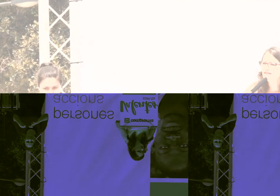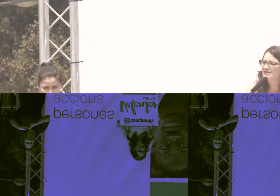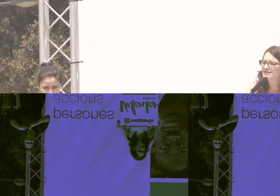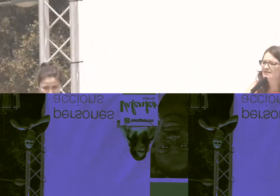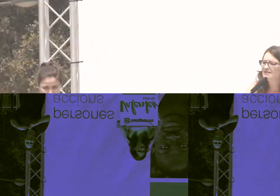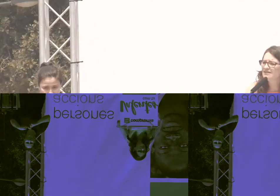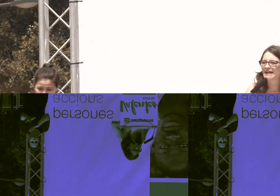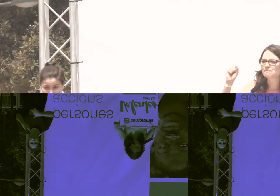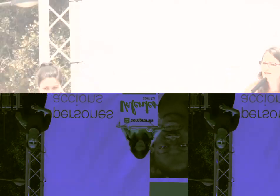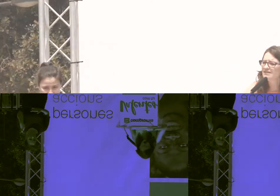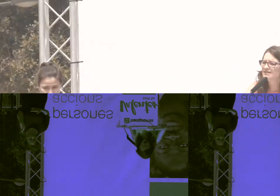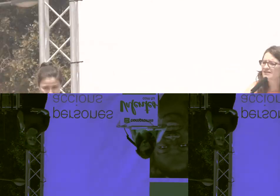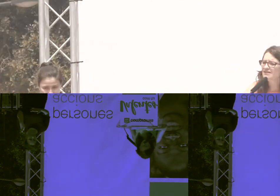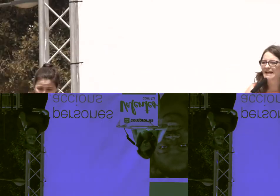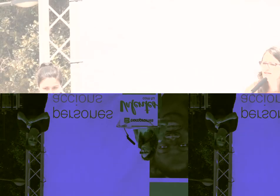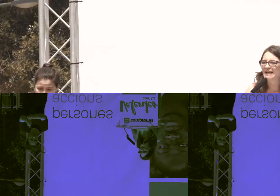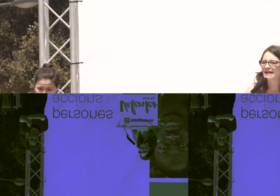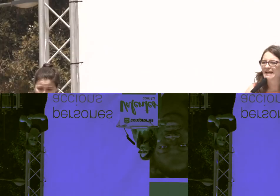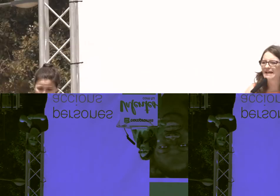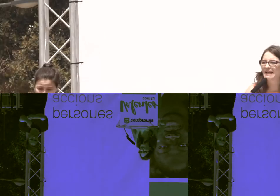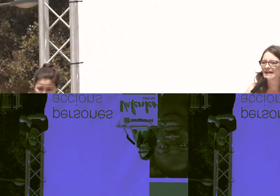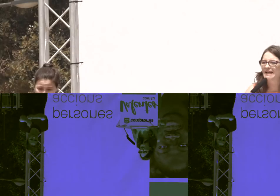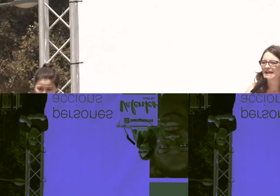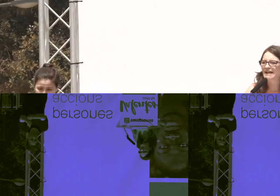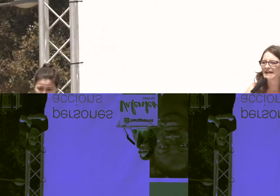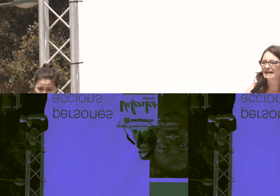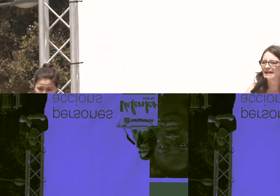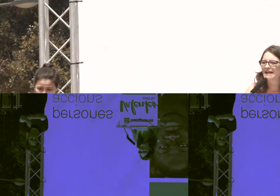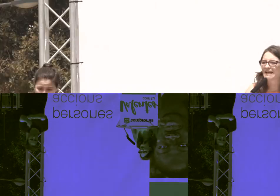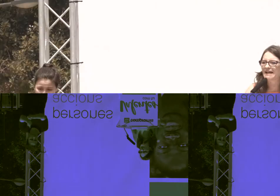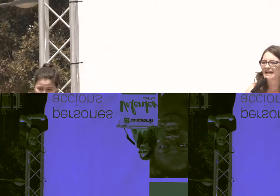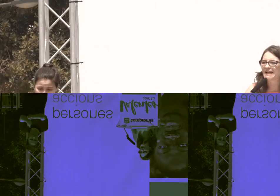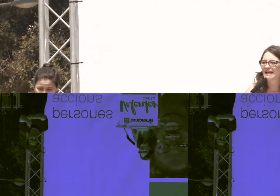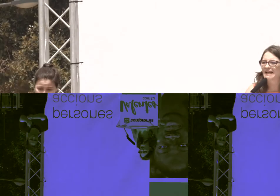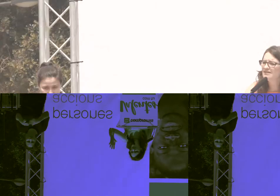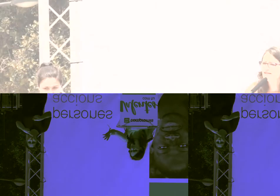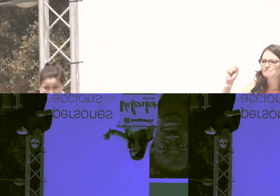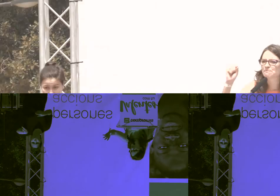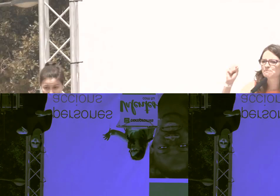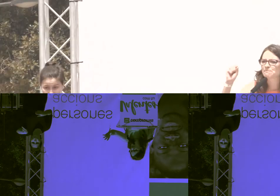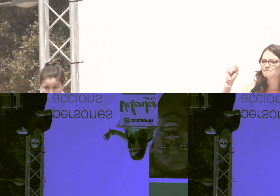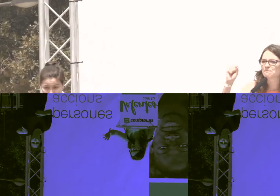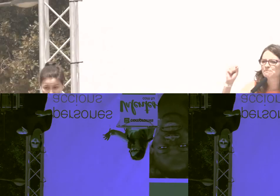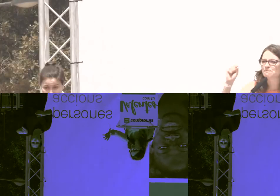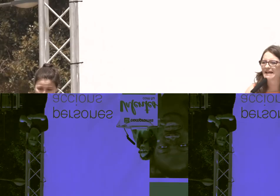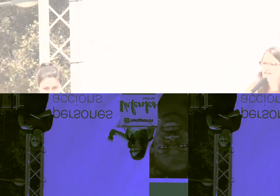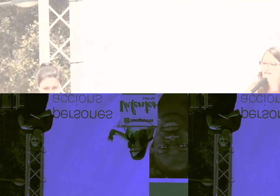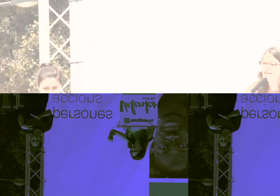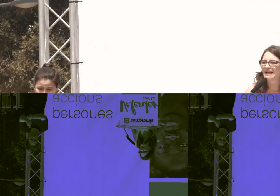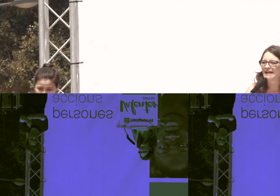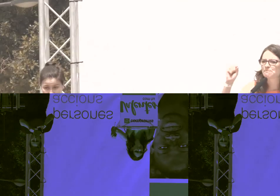tocar, efectivament, i ho anem a fer. Però vosaltres fóreu els agents del canvi, els artífecs del